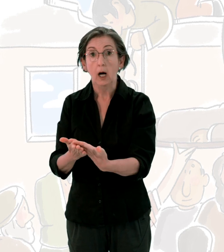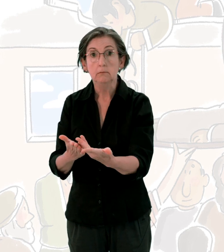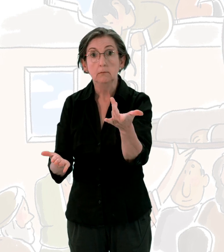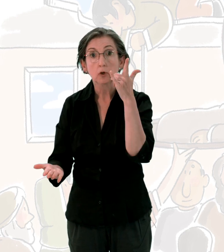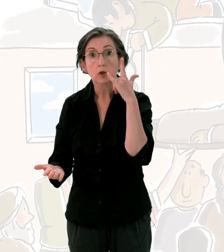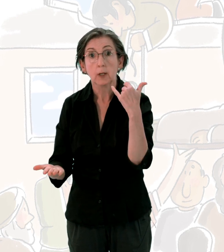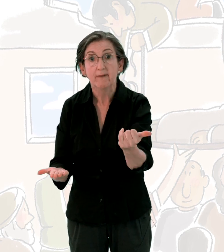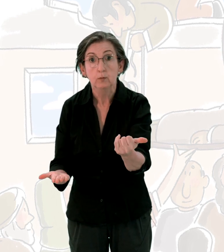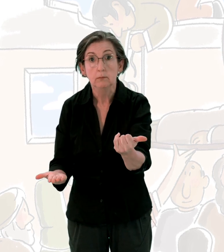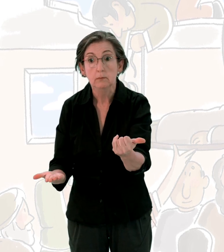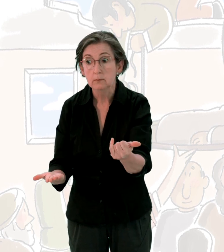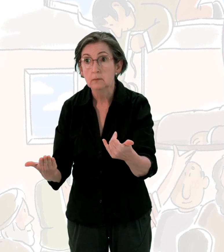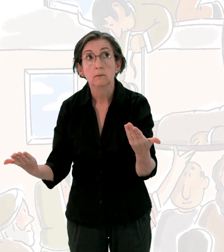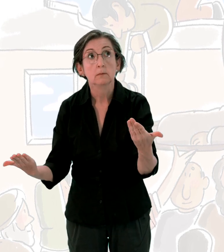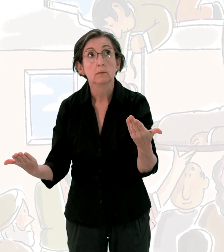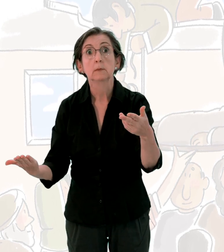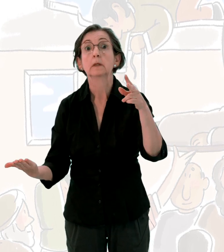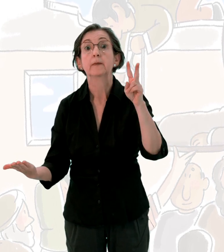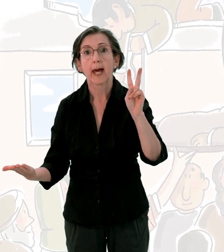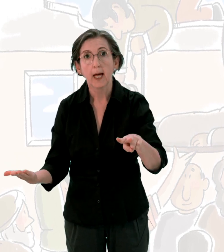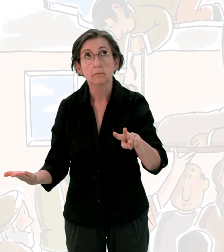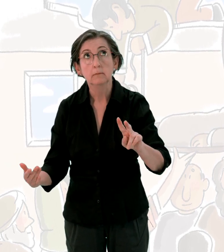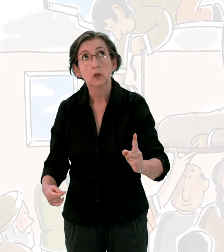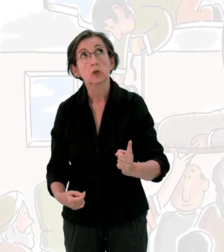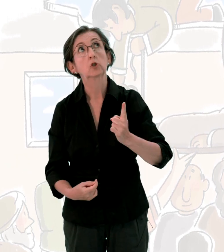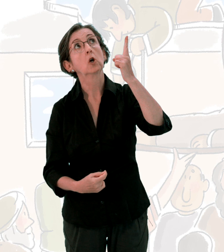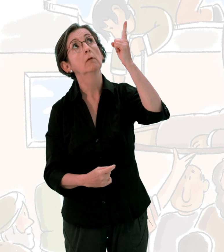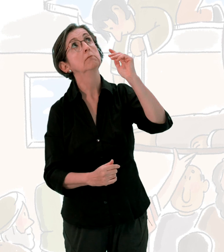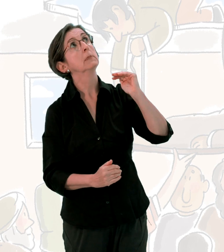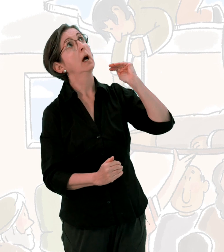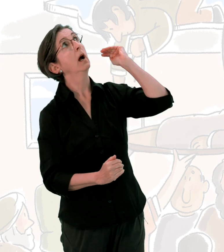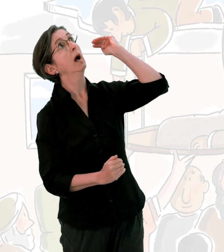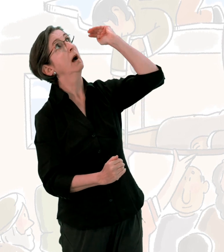jamais vu une chose pareille. Vraiment, Dieu est grand. »